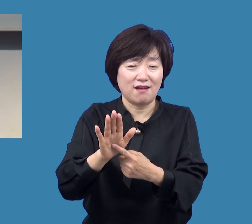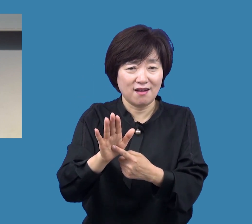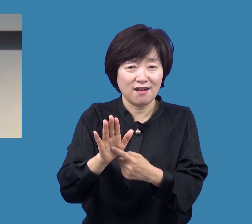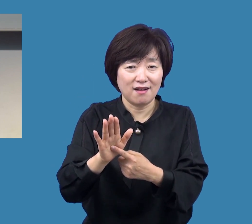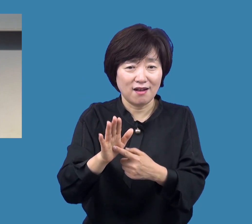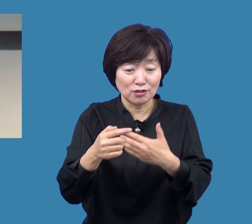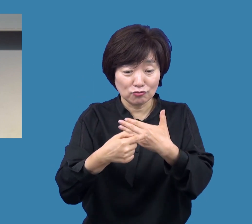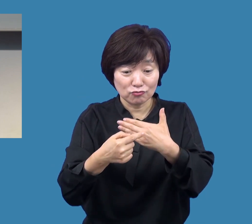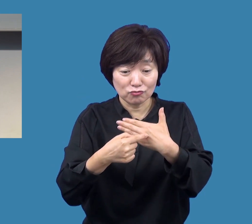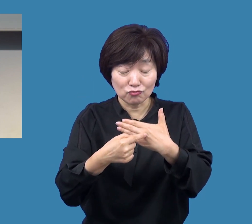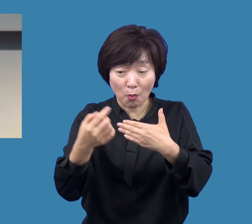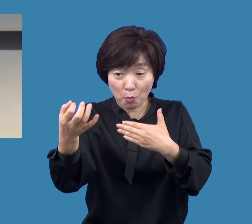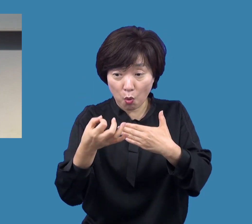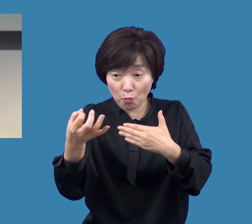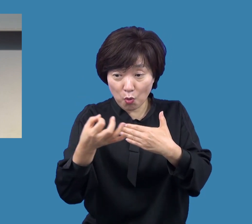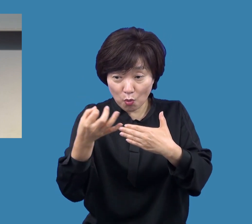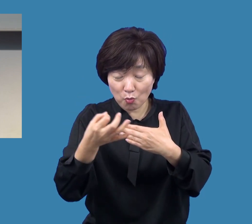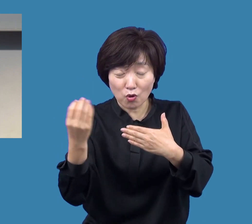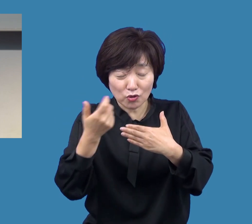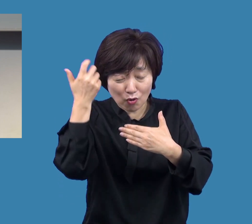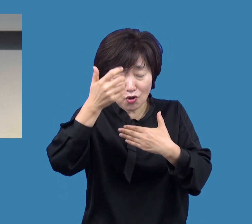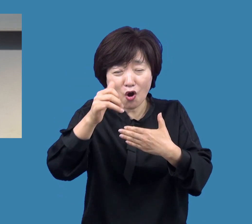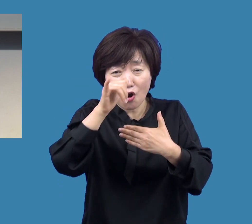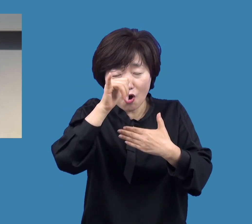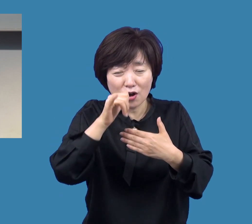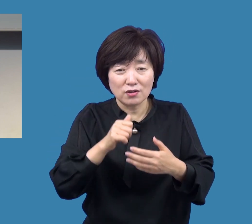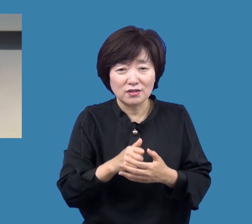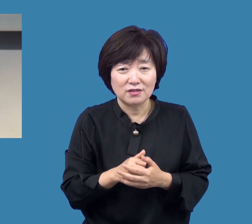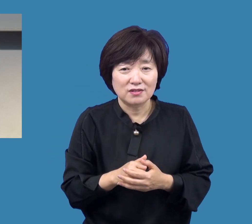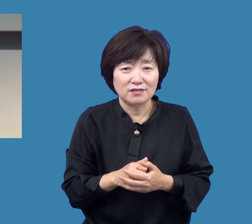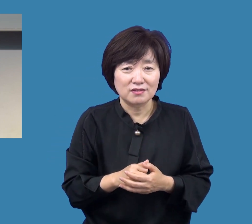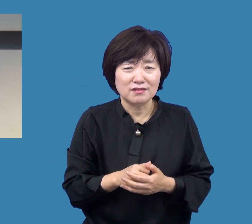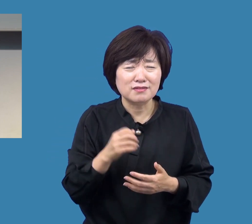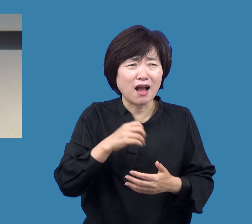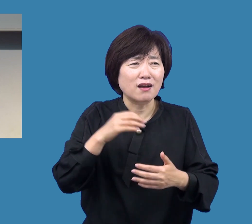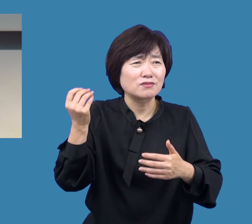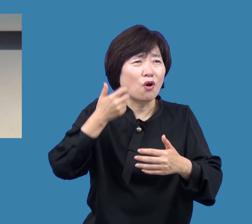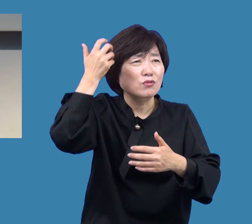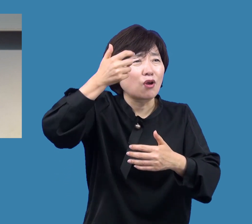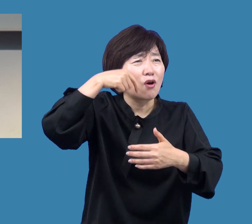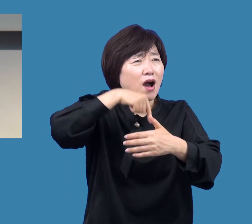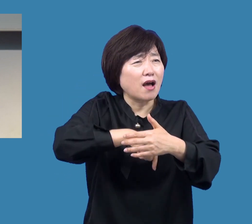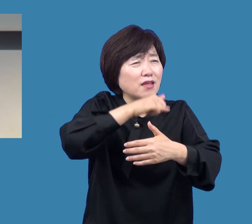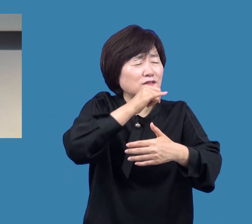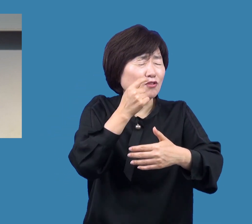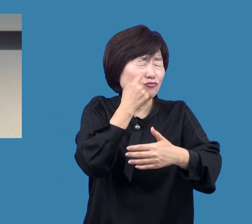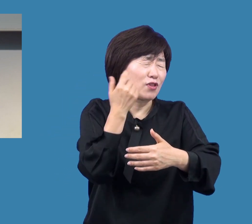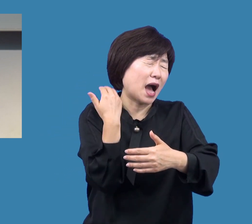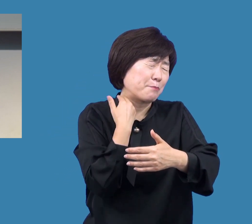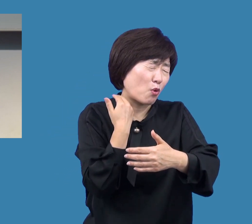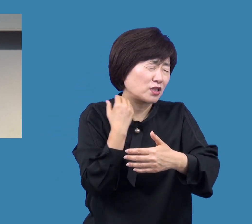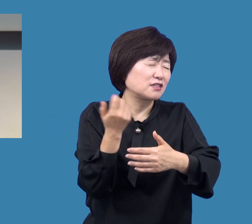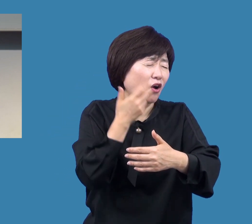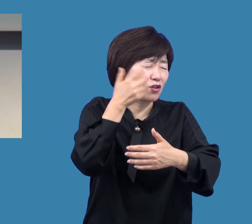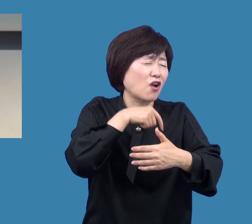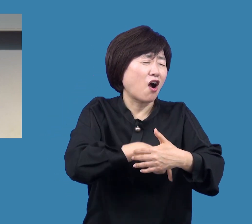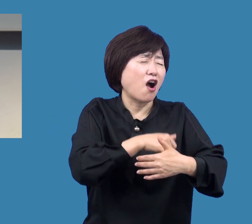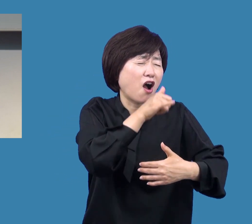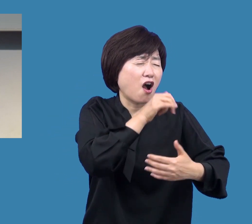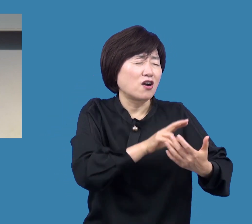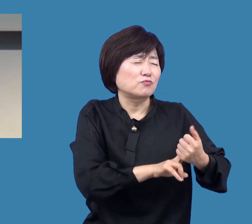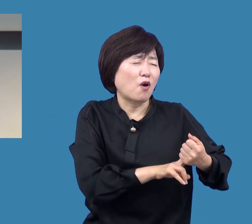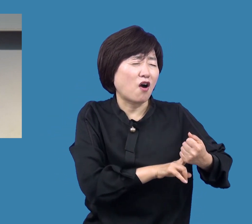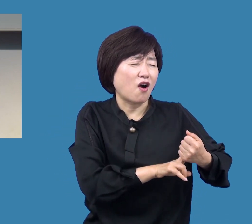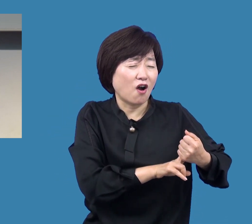있다는 거예요. 그러니까 성령님은 그냥 그래 우리 마음에 오셔서 우리 마음속에 보이지 않게 역사하시는 분, 이런